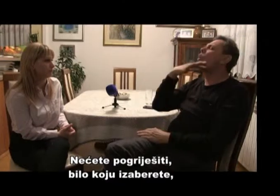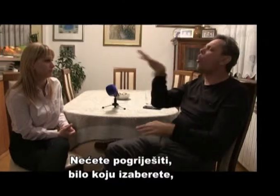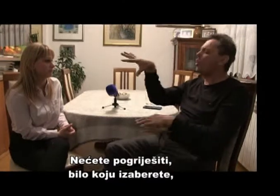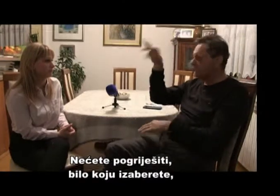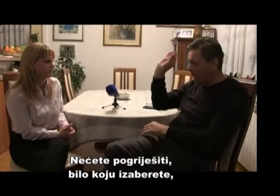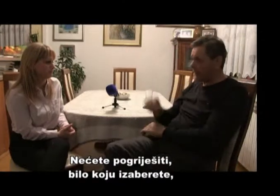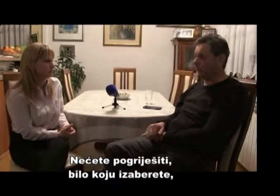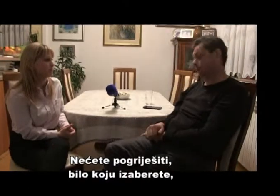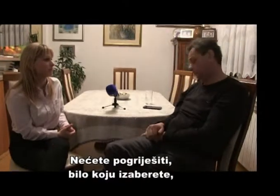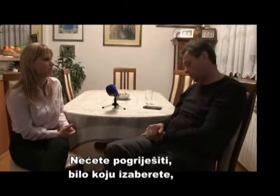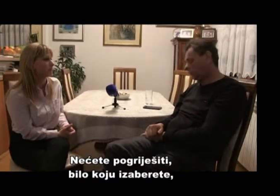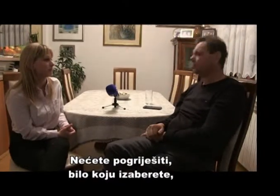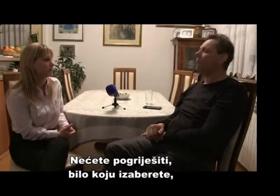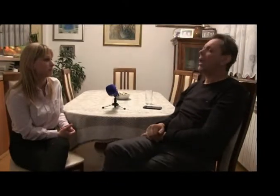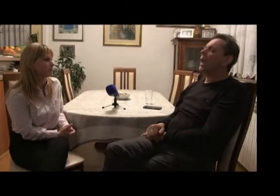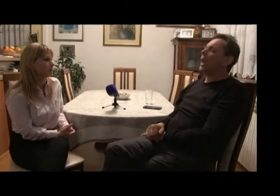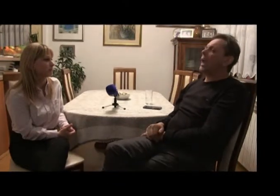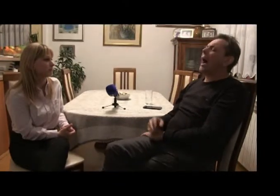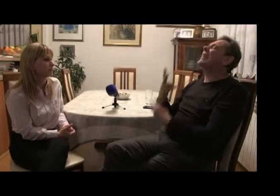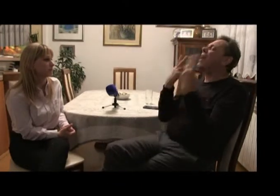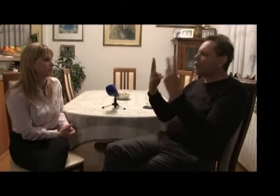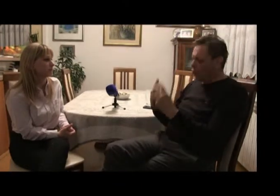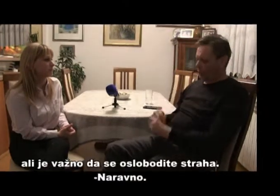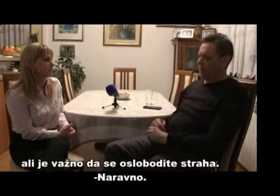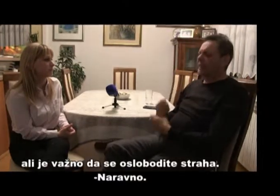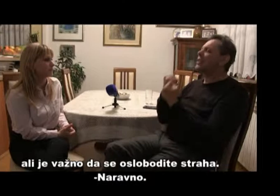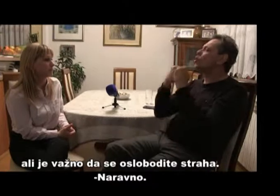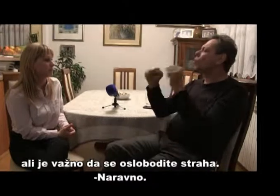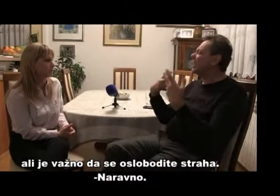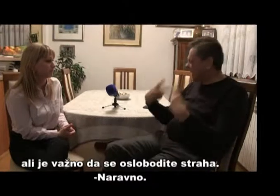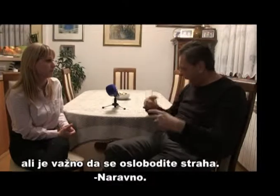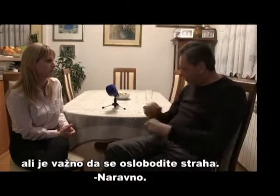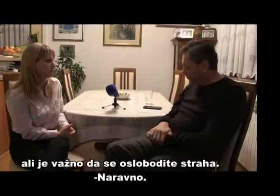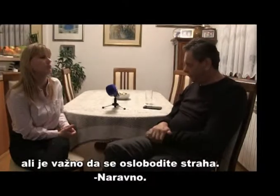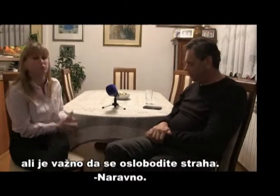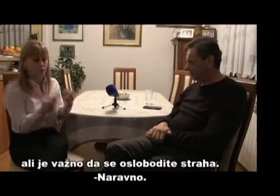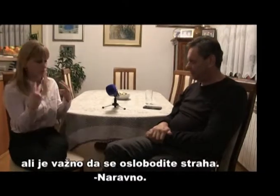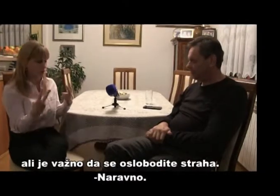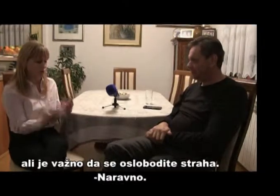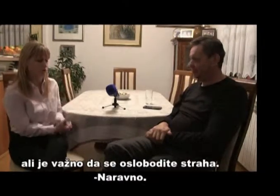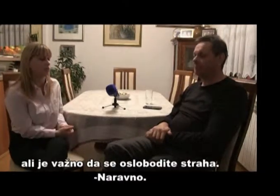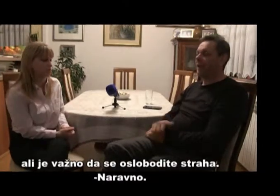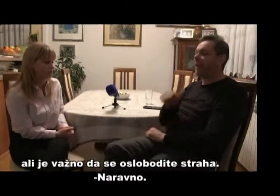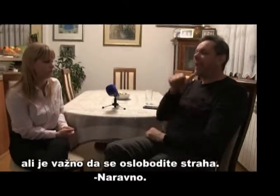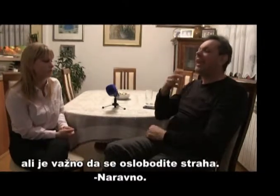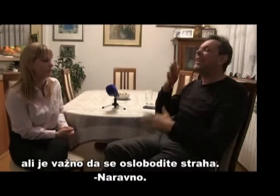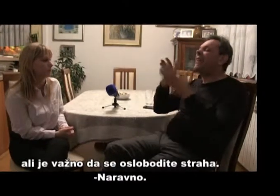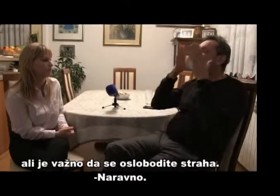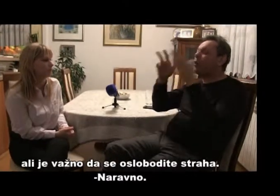koju izaberete. Ali je važno da se oslobodite straha. Naravno, naravno. I da